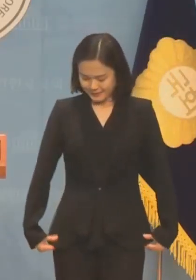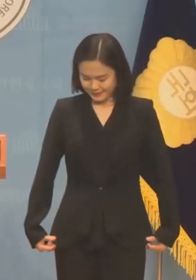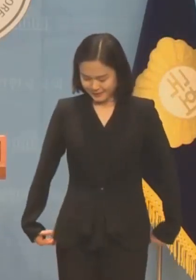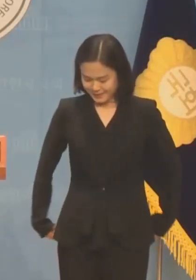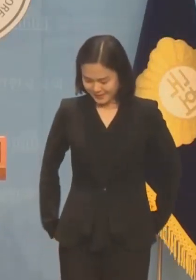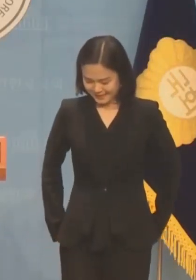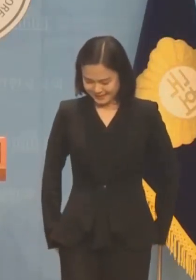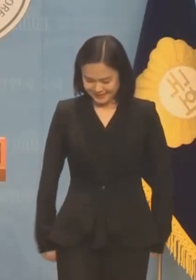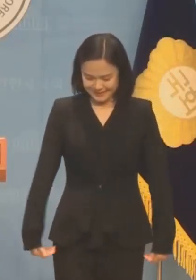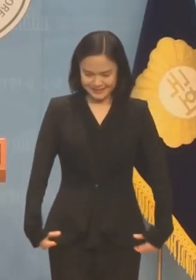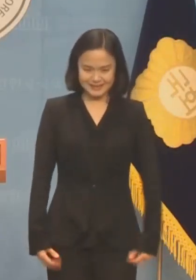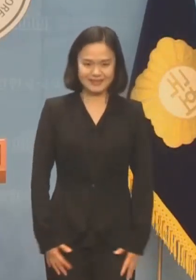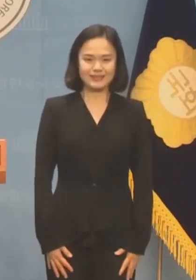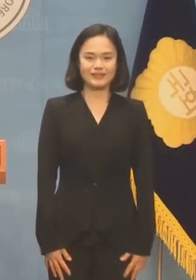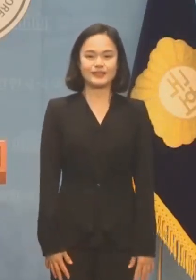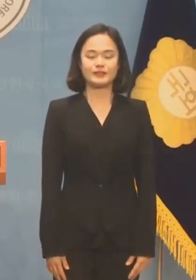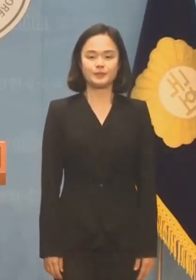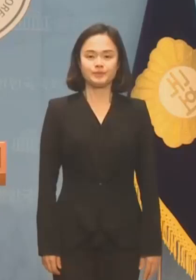그렇지.